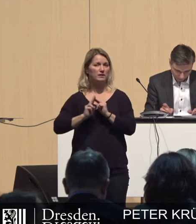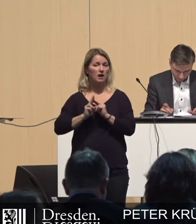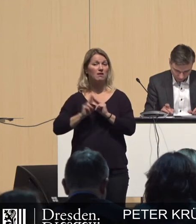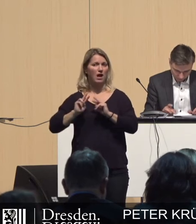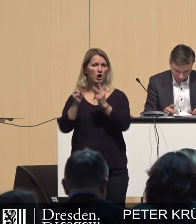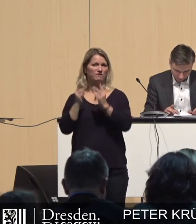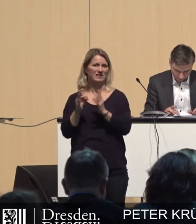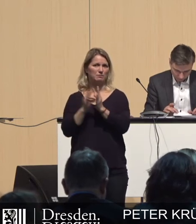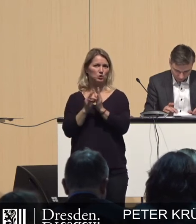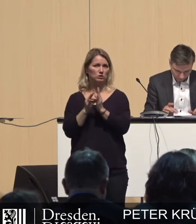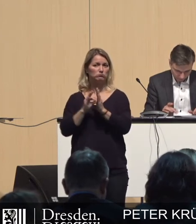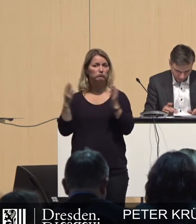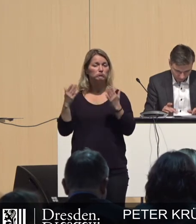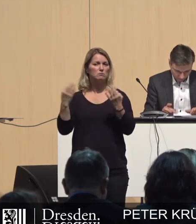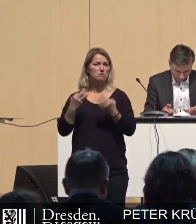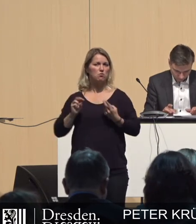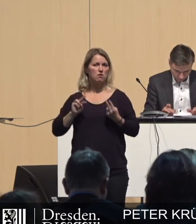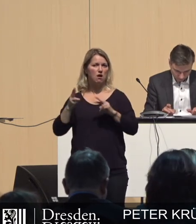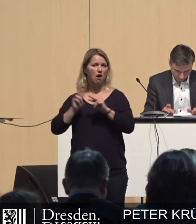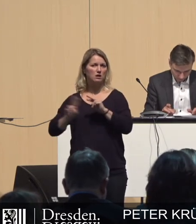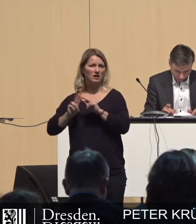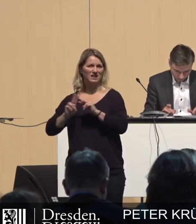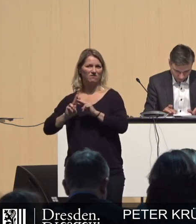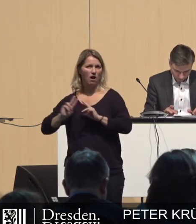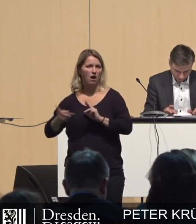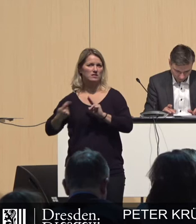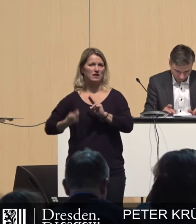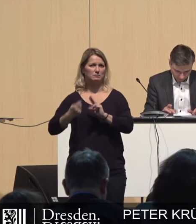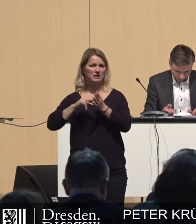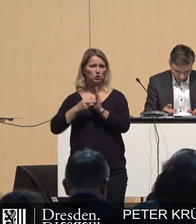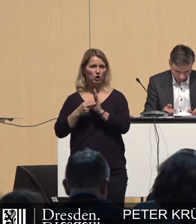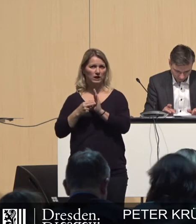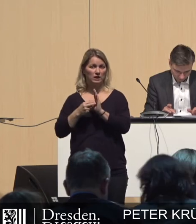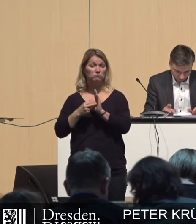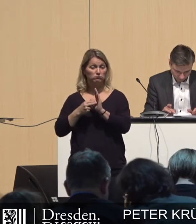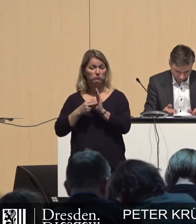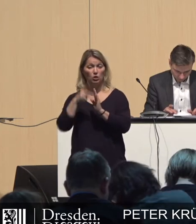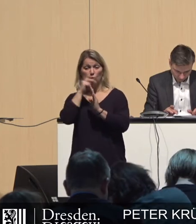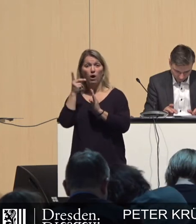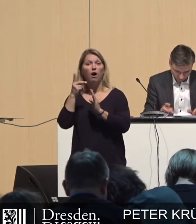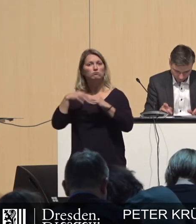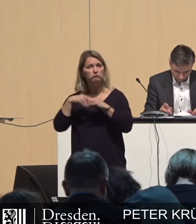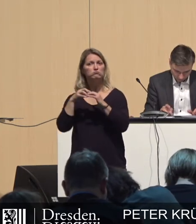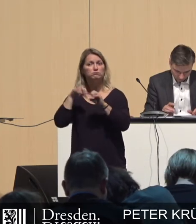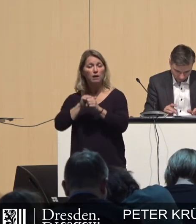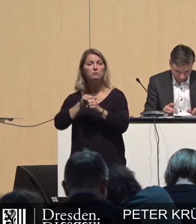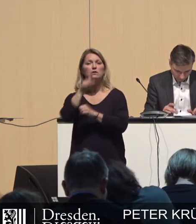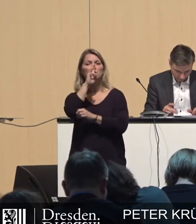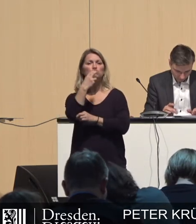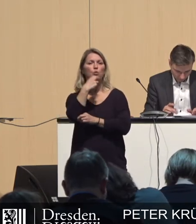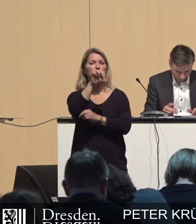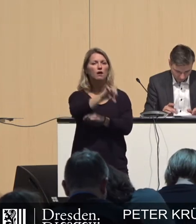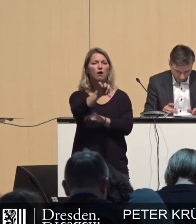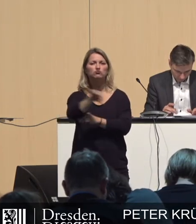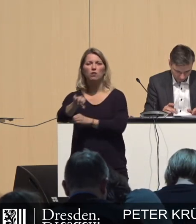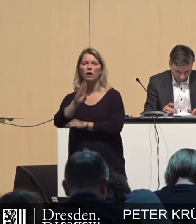alternativer Antriebstechnologien kann nur den Durchbruch erreichen, wenn es auch ausreichend Stromtankstellen gibt. So